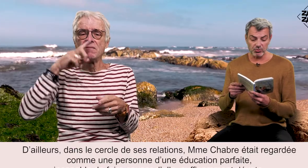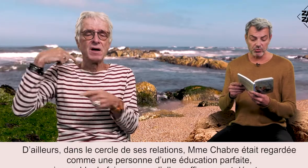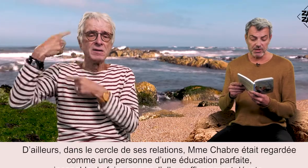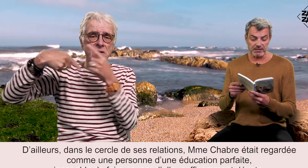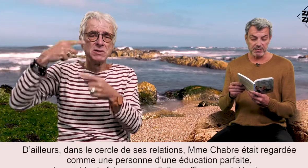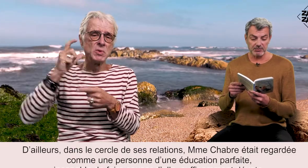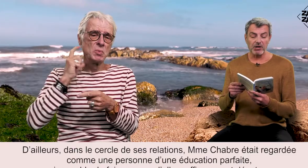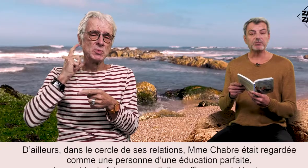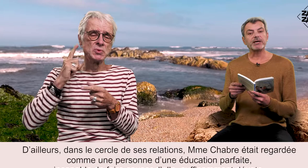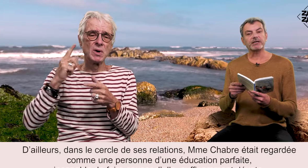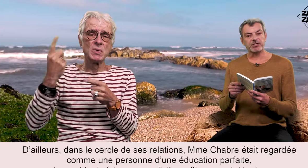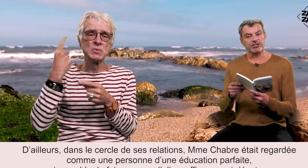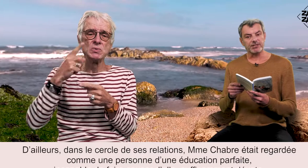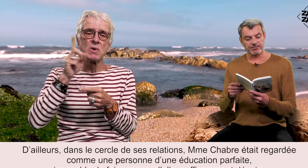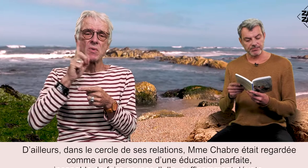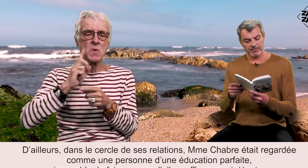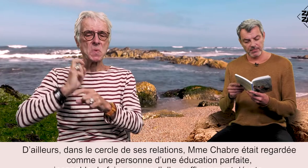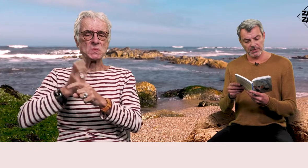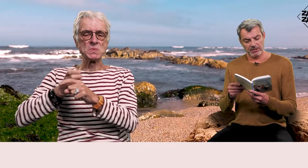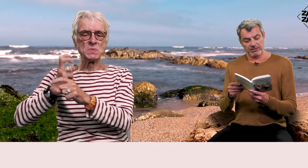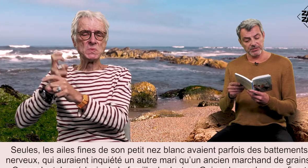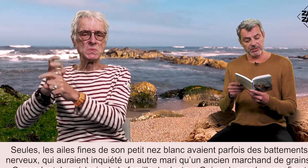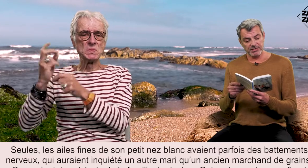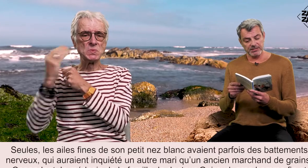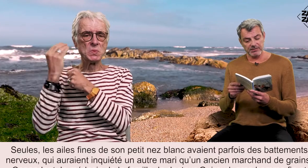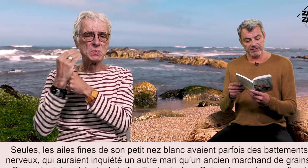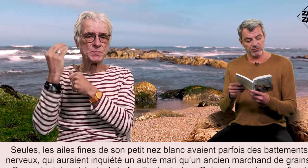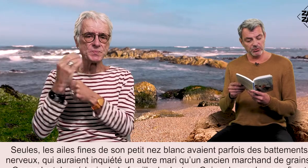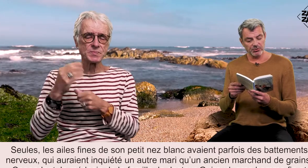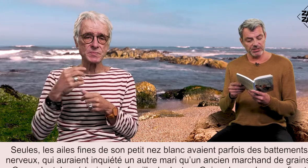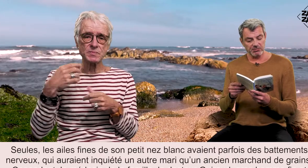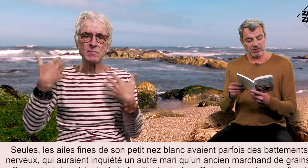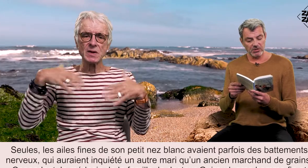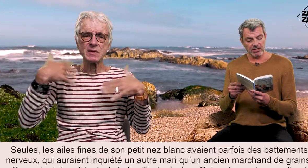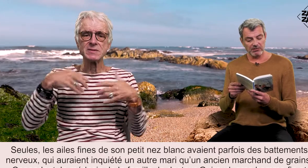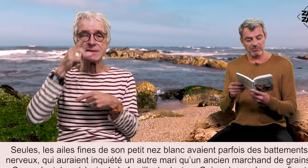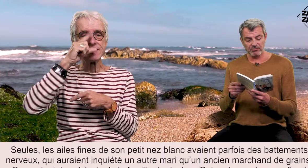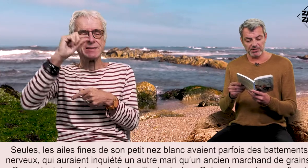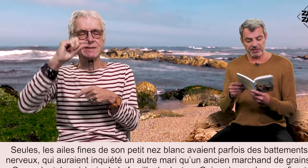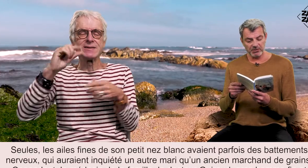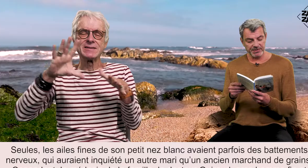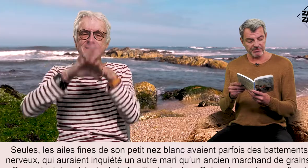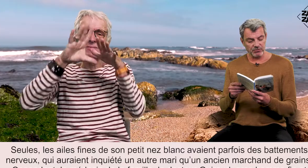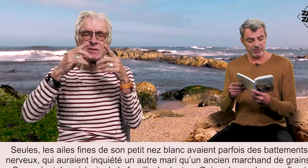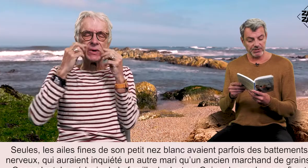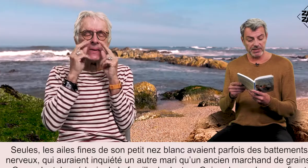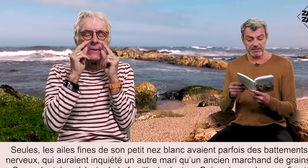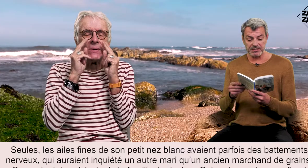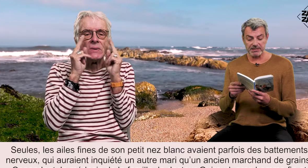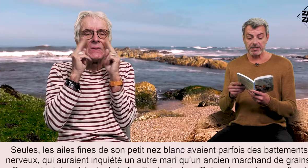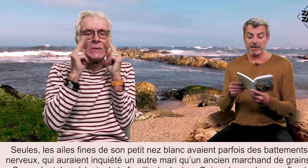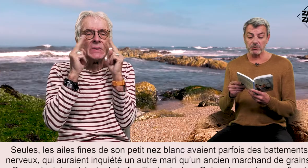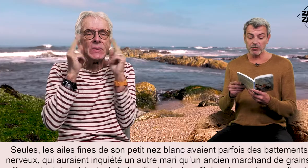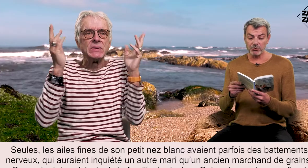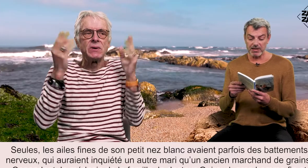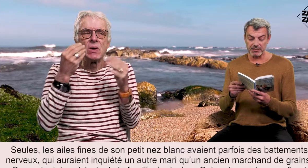traditions bourgeoises, par une mère rigide. Seules les ailes fines de son petit nez blanc avaient parfois des battements nerveux qui auraient